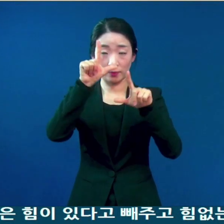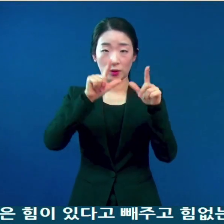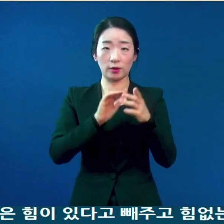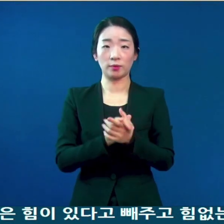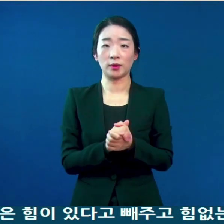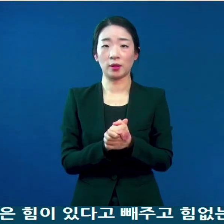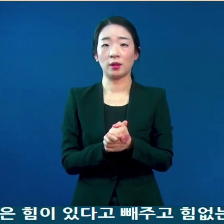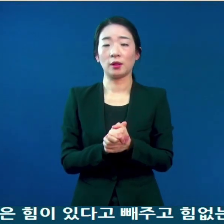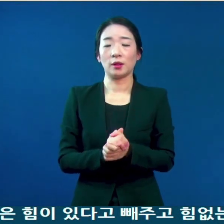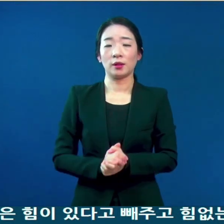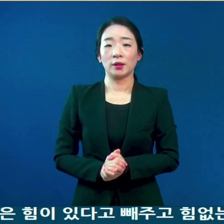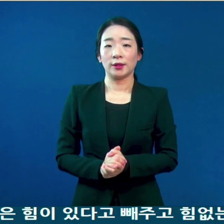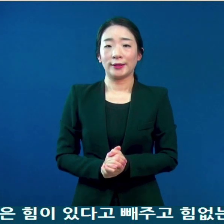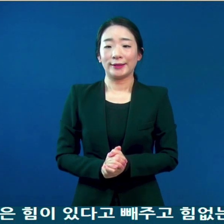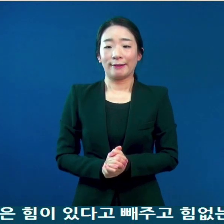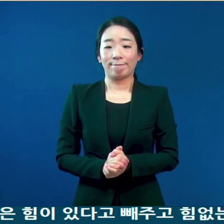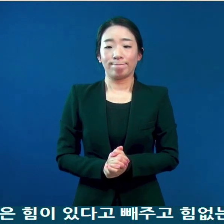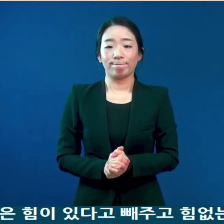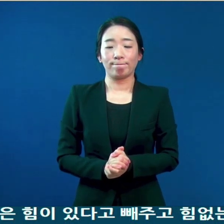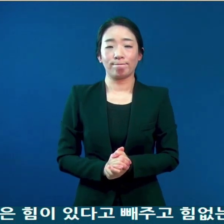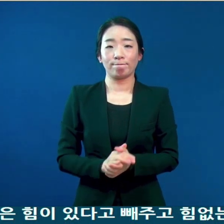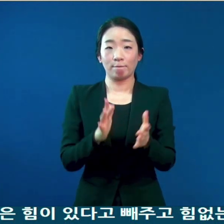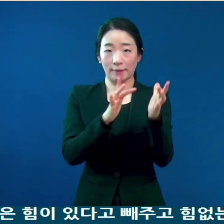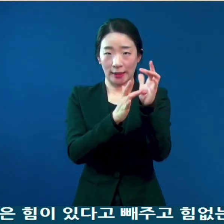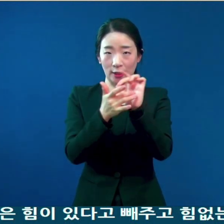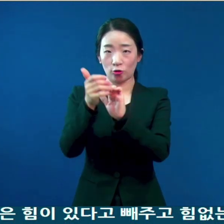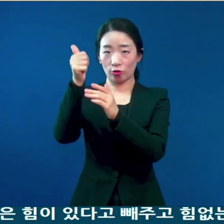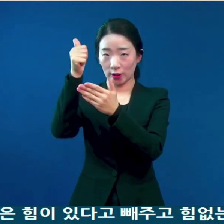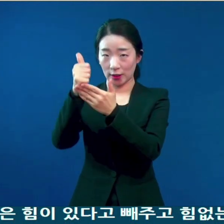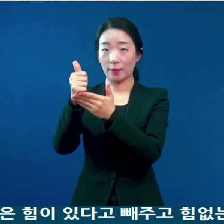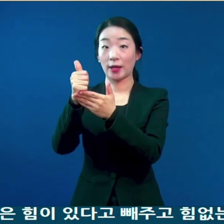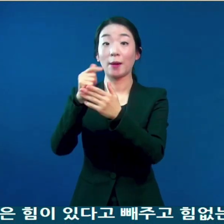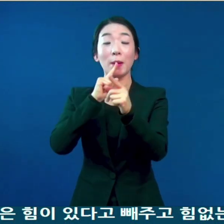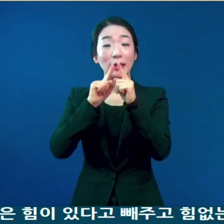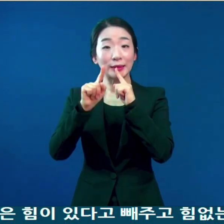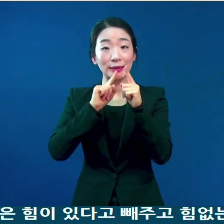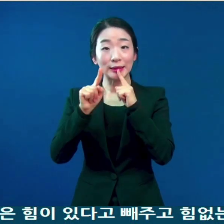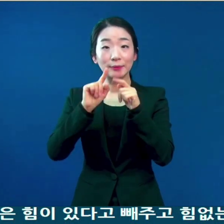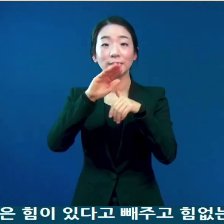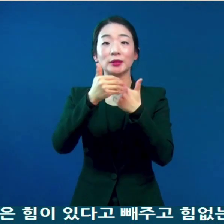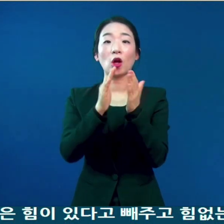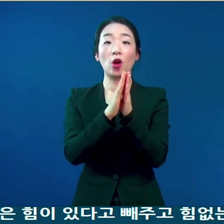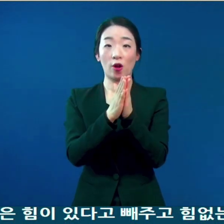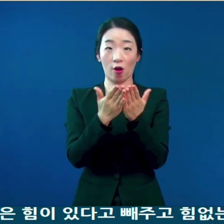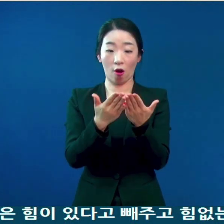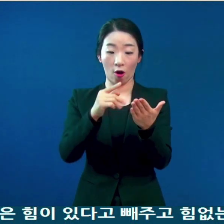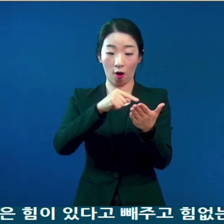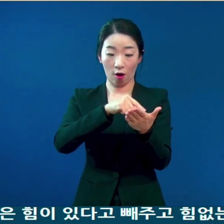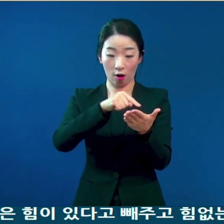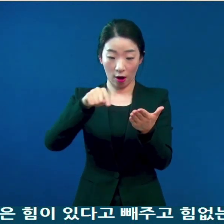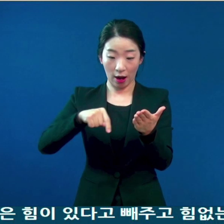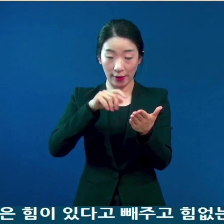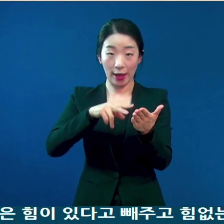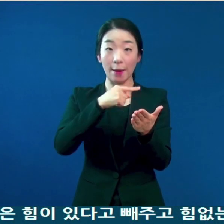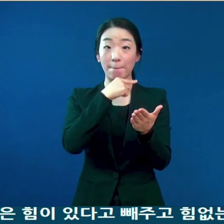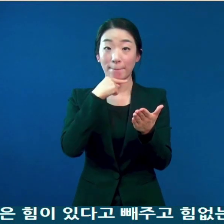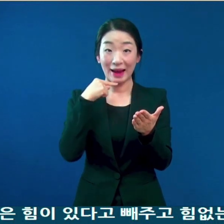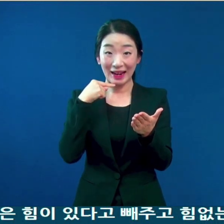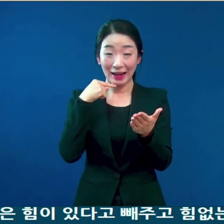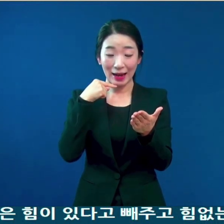본문에는 예수님의 말씀이, 소위 빨간 글자로 기록되어 있는 예수님의 말씀이 세 군데